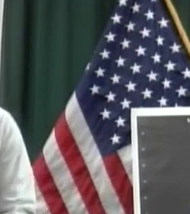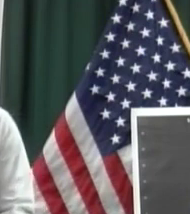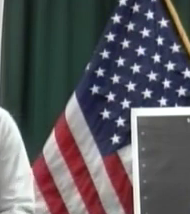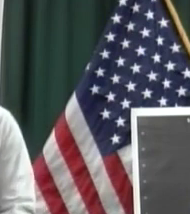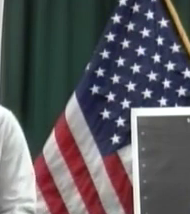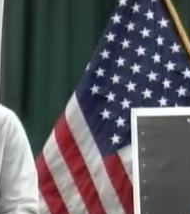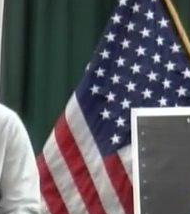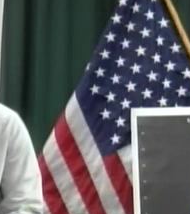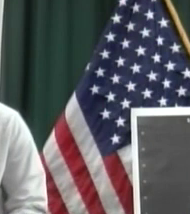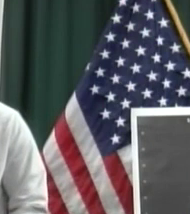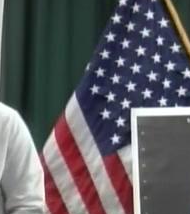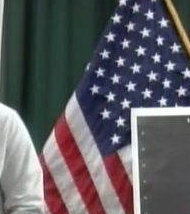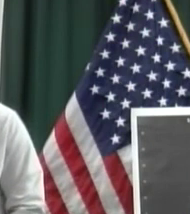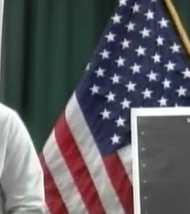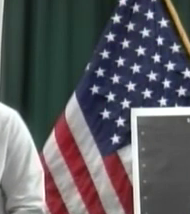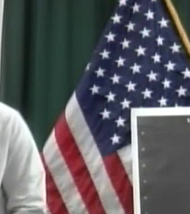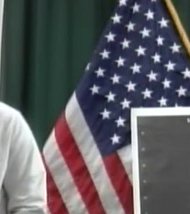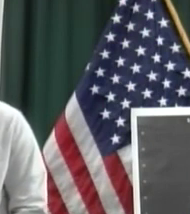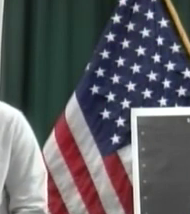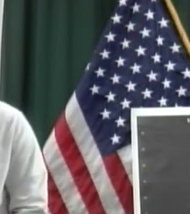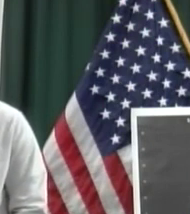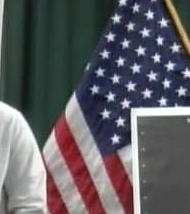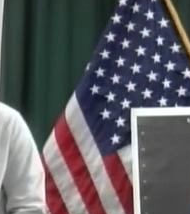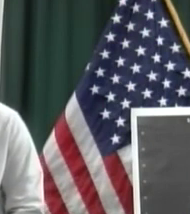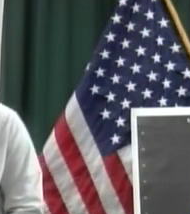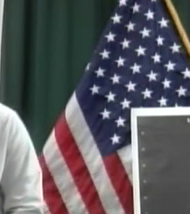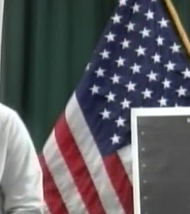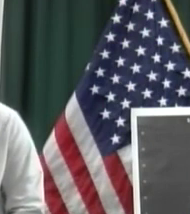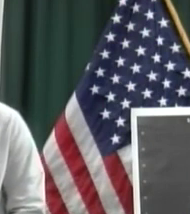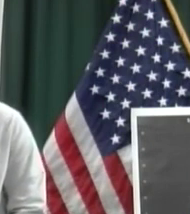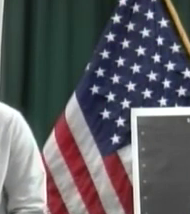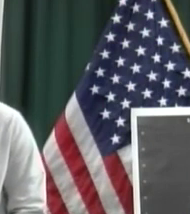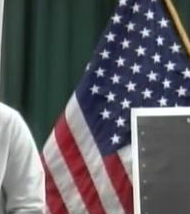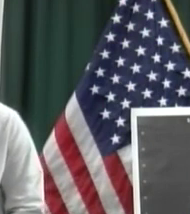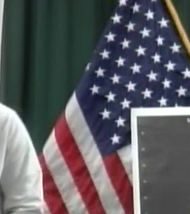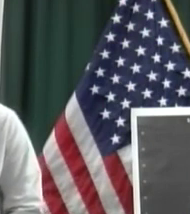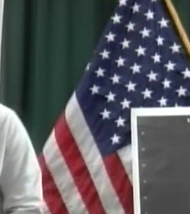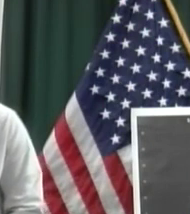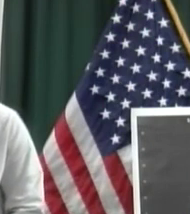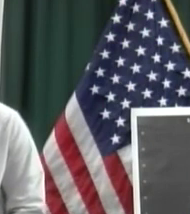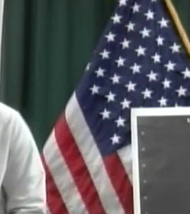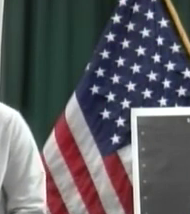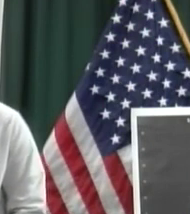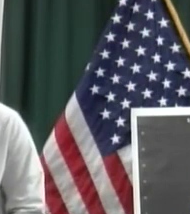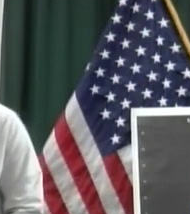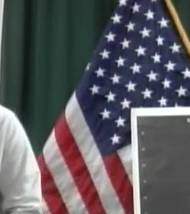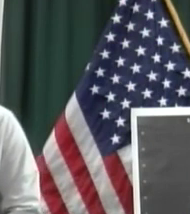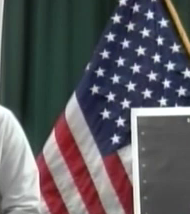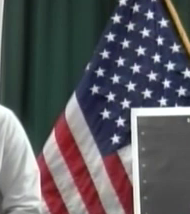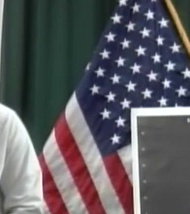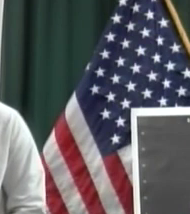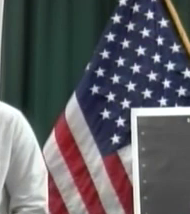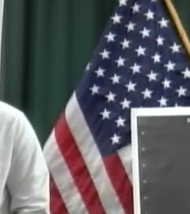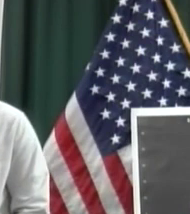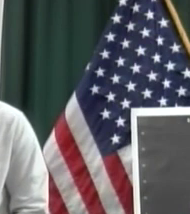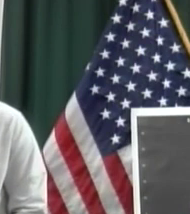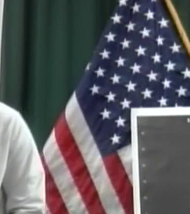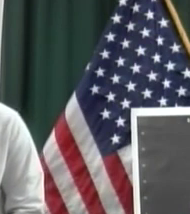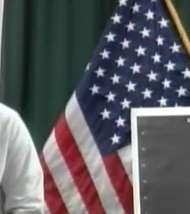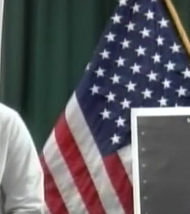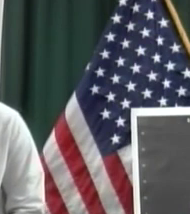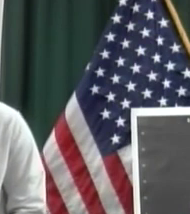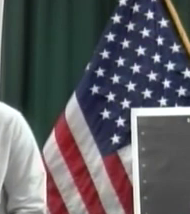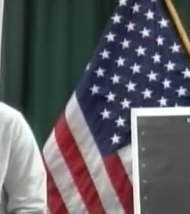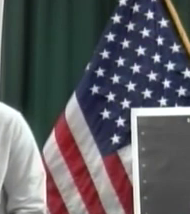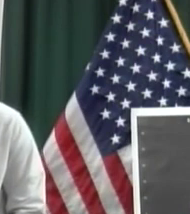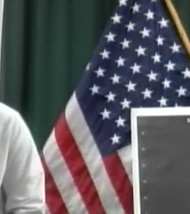gente. También se ha mencionado el síndrome inflamatorio multisistémico en niños, que se ha